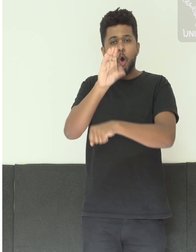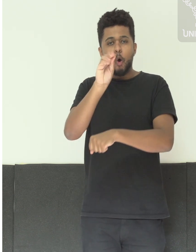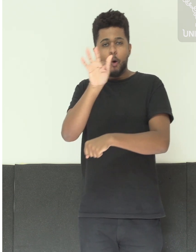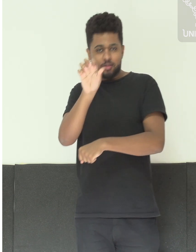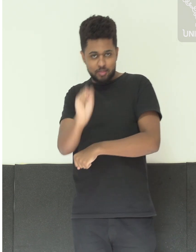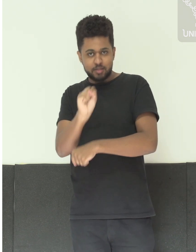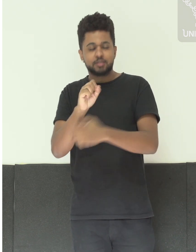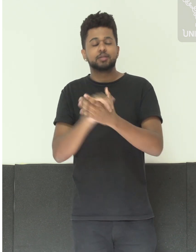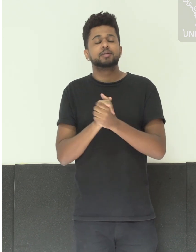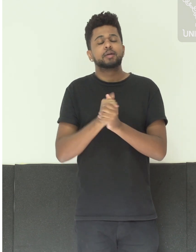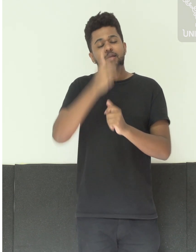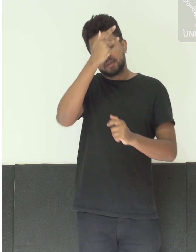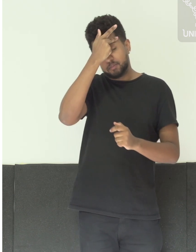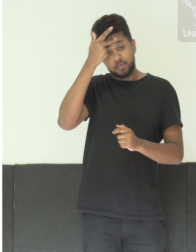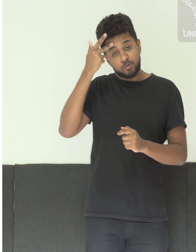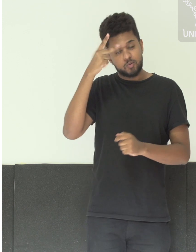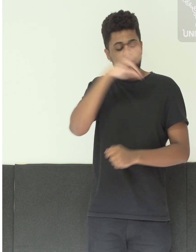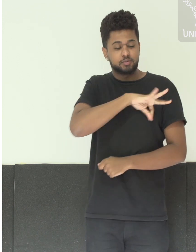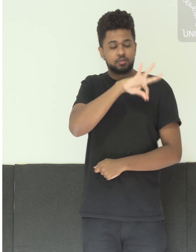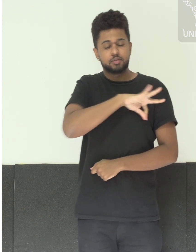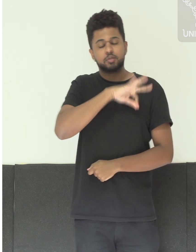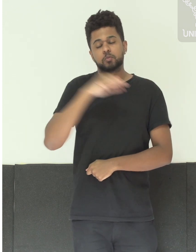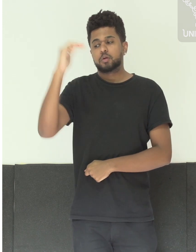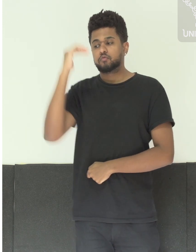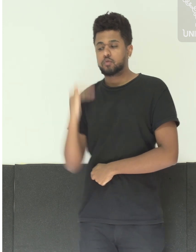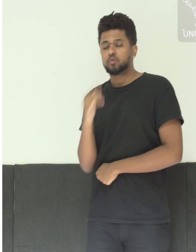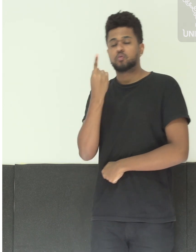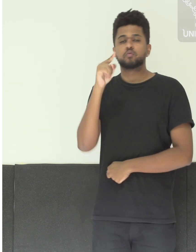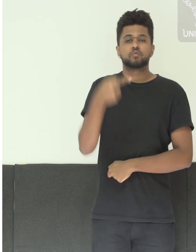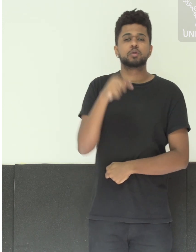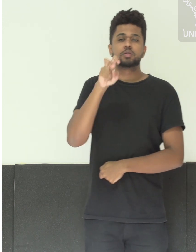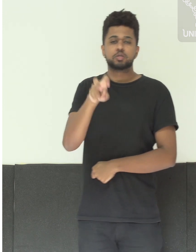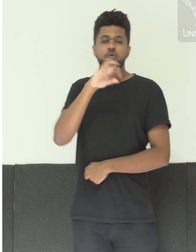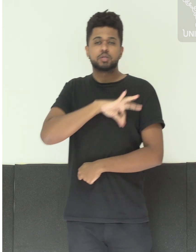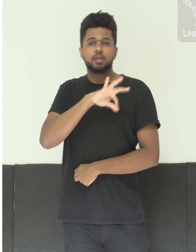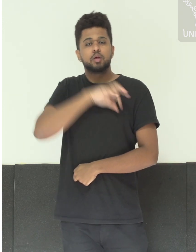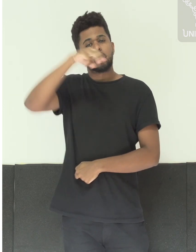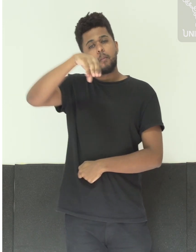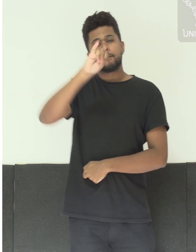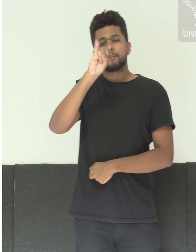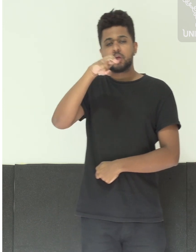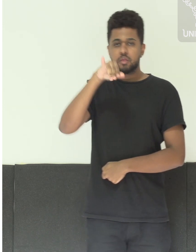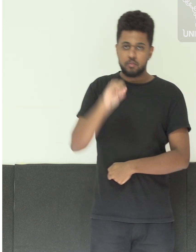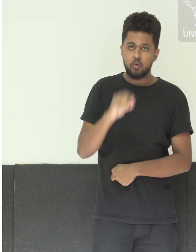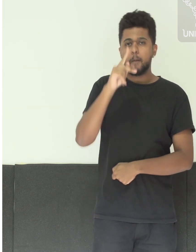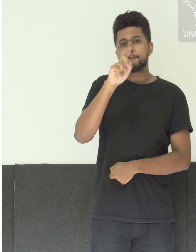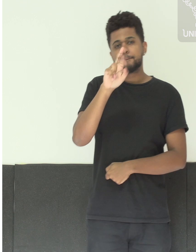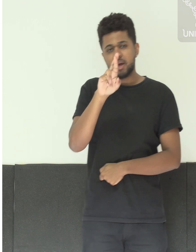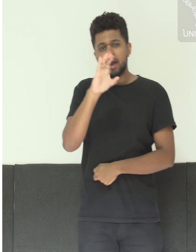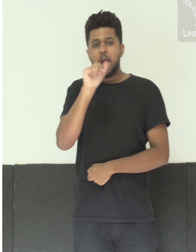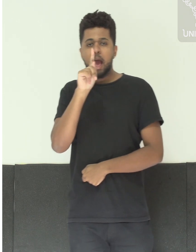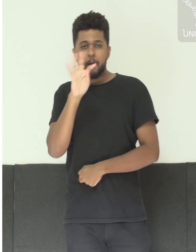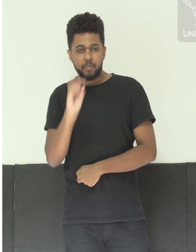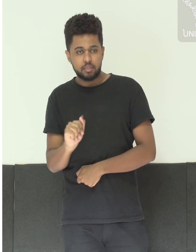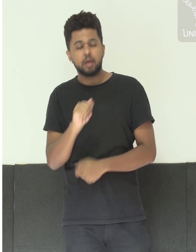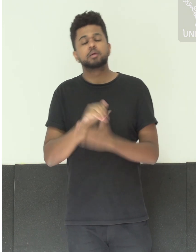cotas destinadas a pessoa com renda familiar inferior a 1,5 salário mínimo per capita.